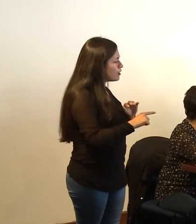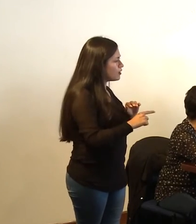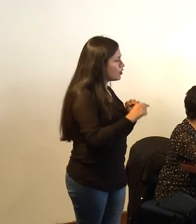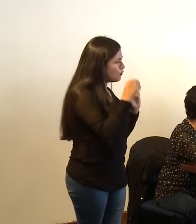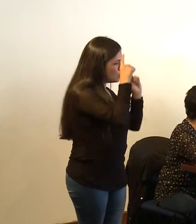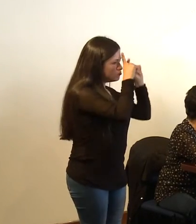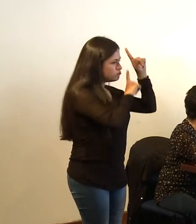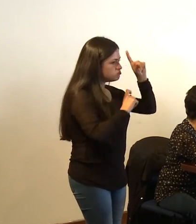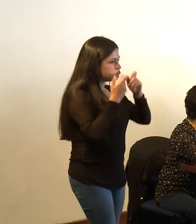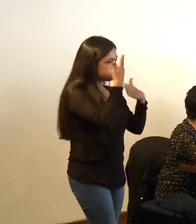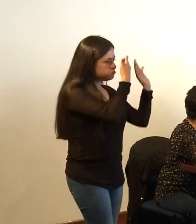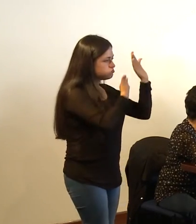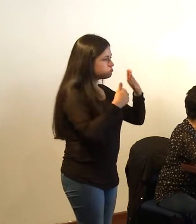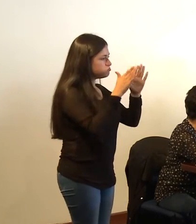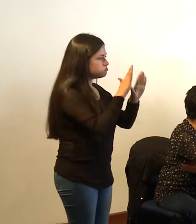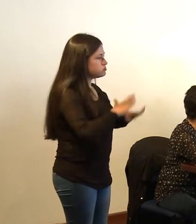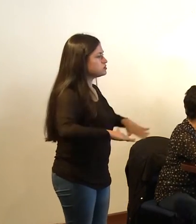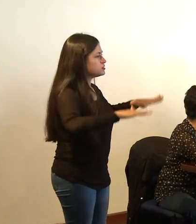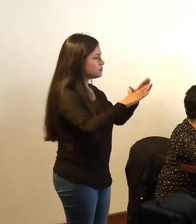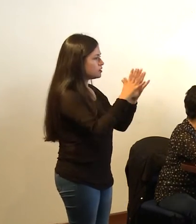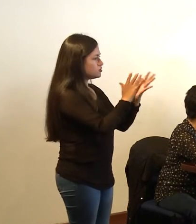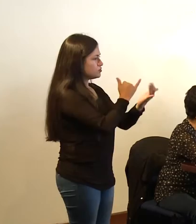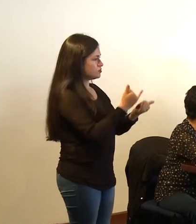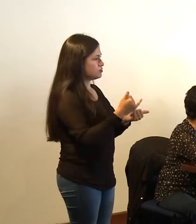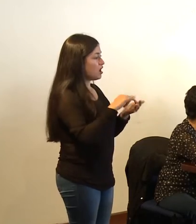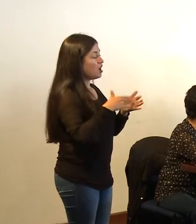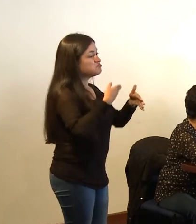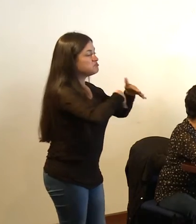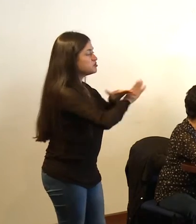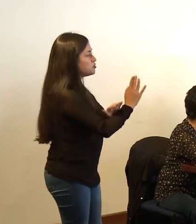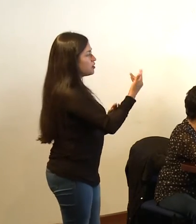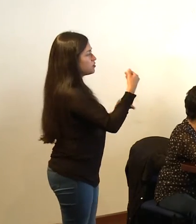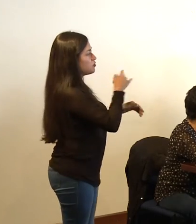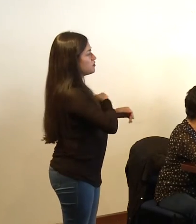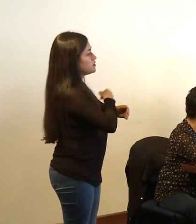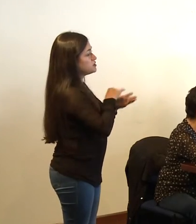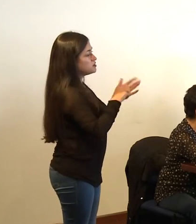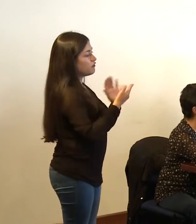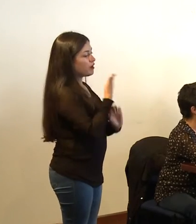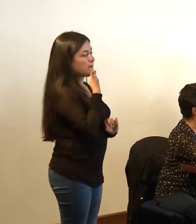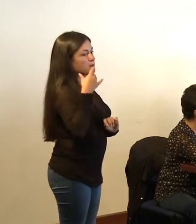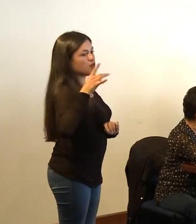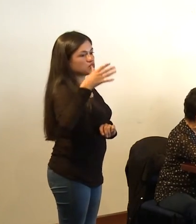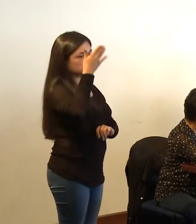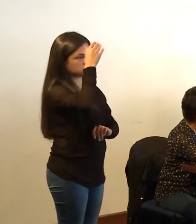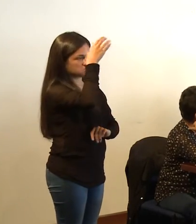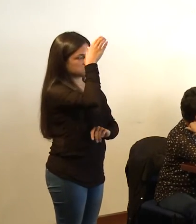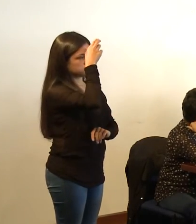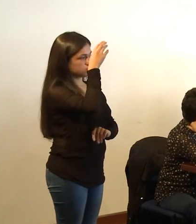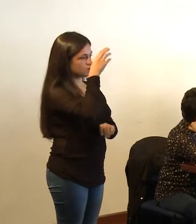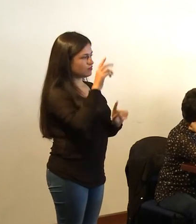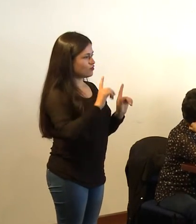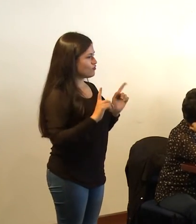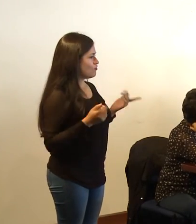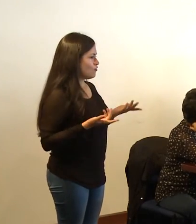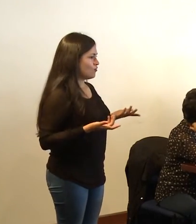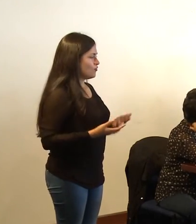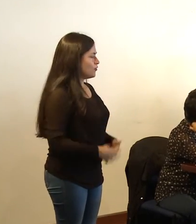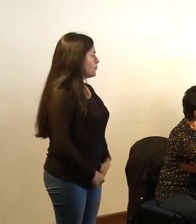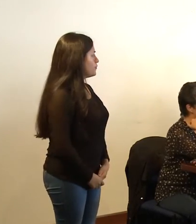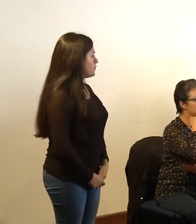arribo a la academia nos intelectualiza y es otra forma de despolitizarnos. Muy bien,